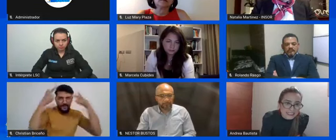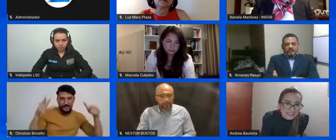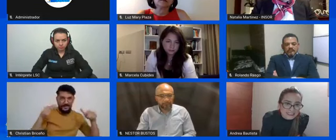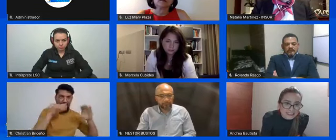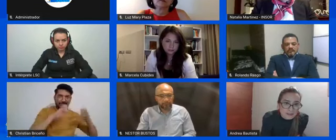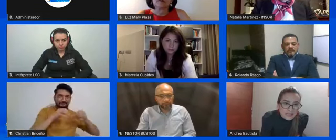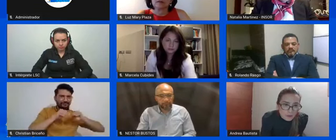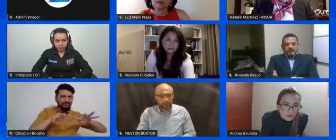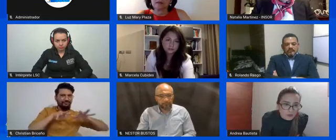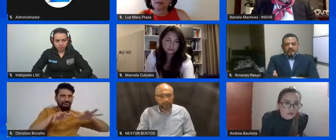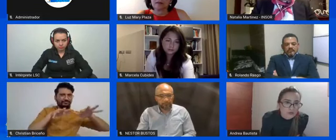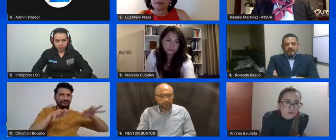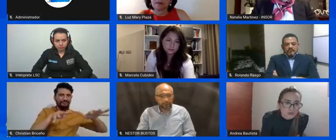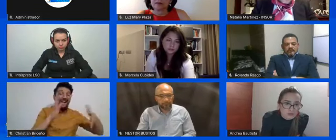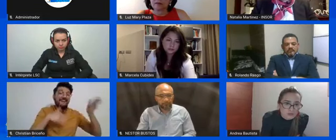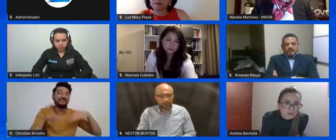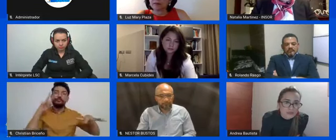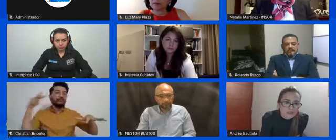para hacer clases en vivo